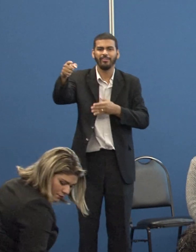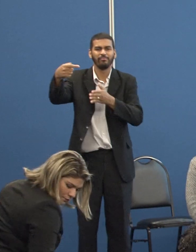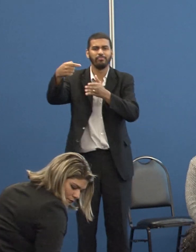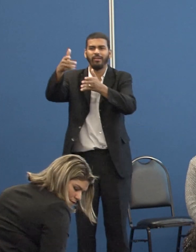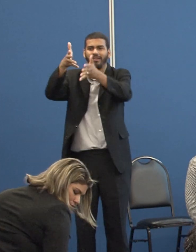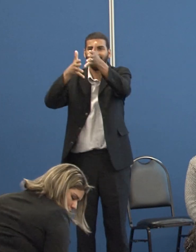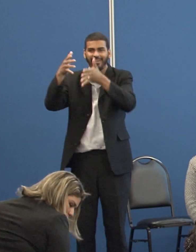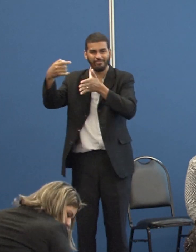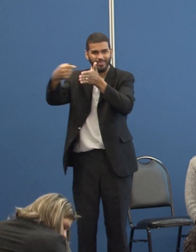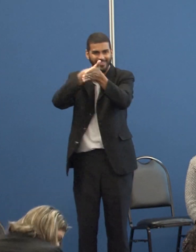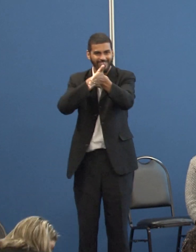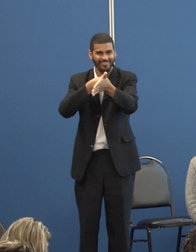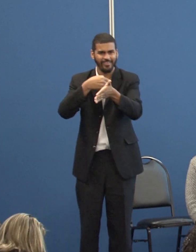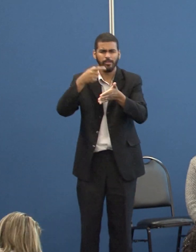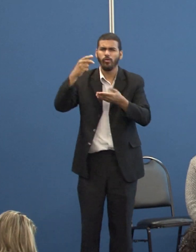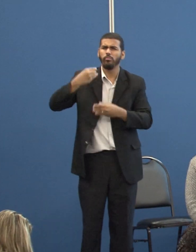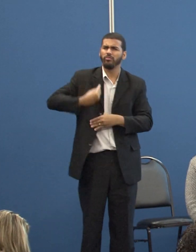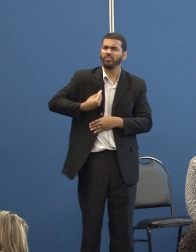vida acadêmica,